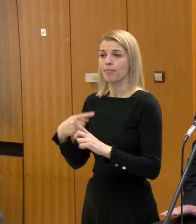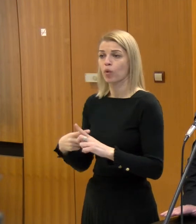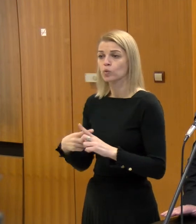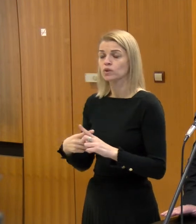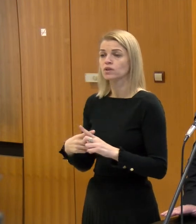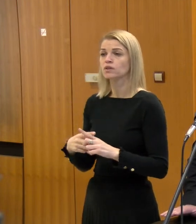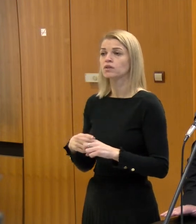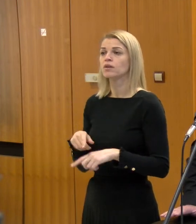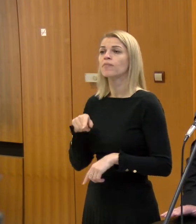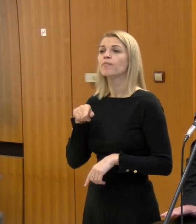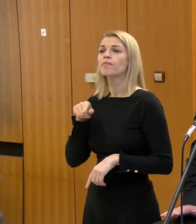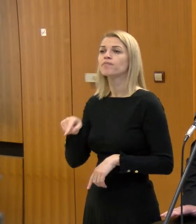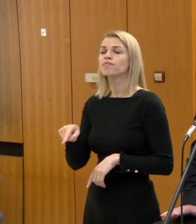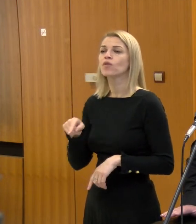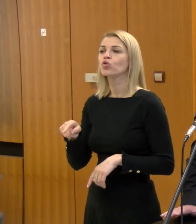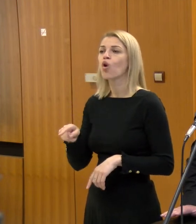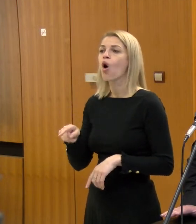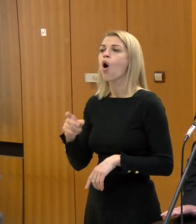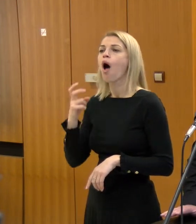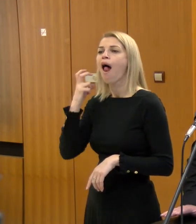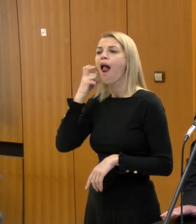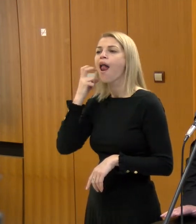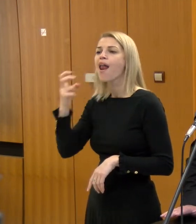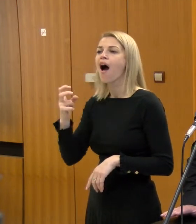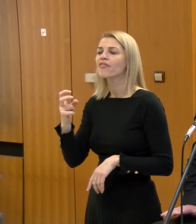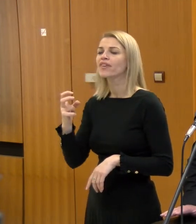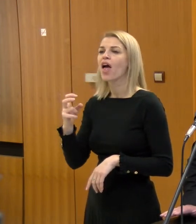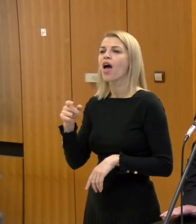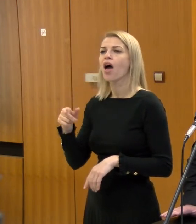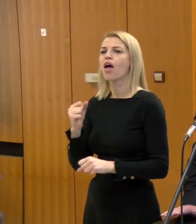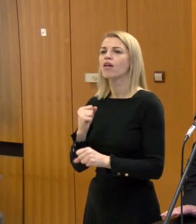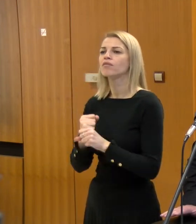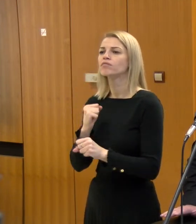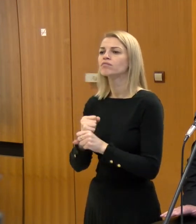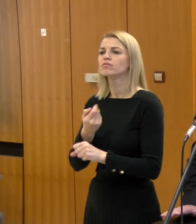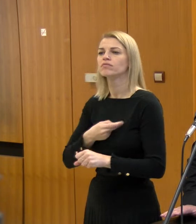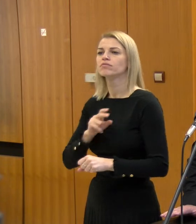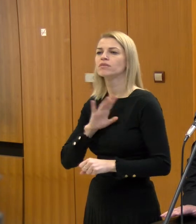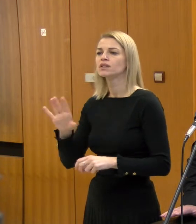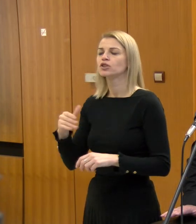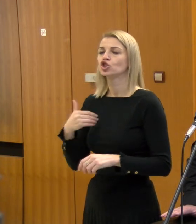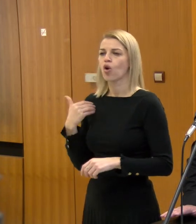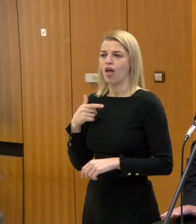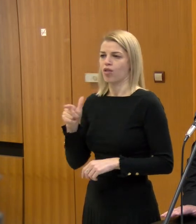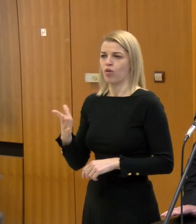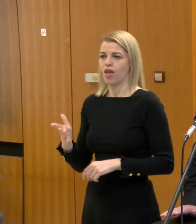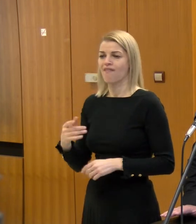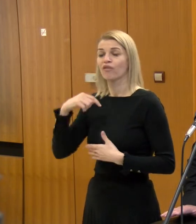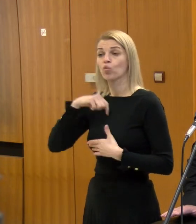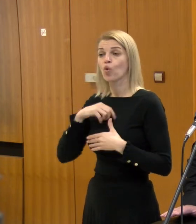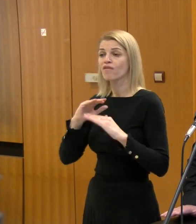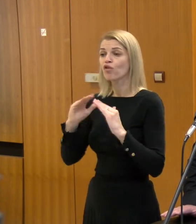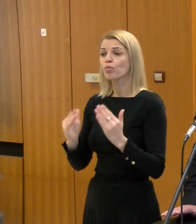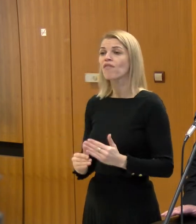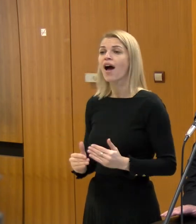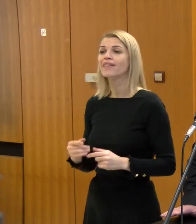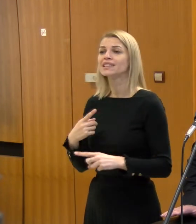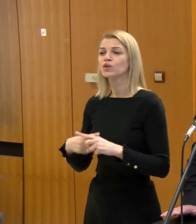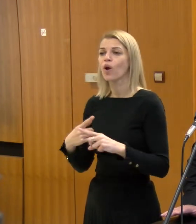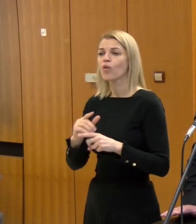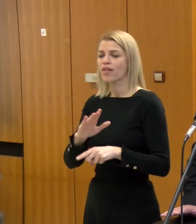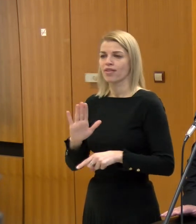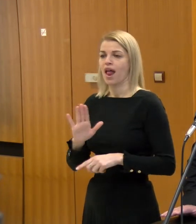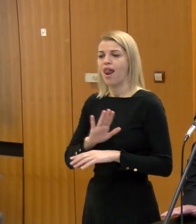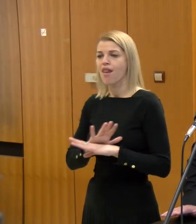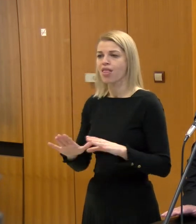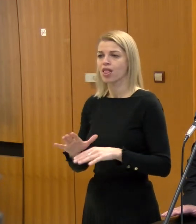nie je doména školy. Opakujem, škola nemá čo vnútorne formovať sexualitu detí. Škola má vzdelávať o všetkom,